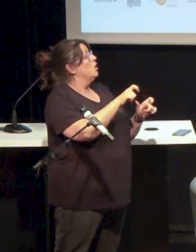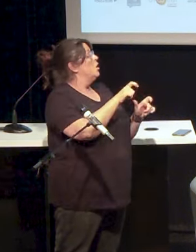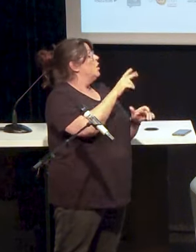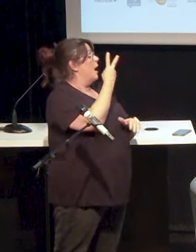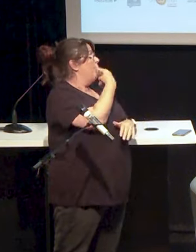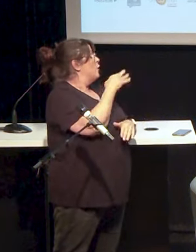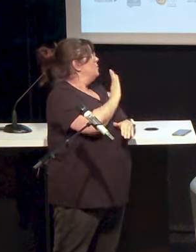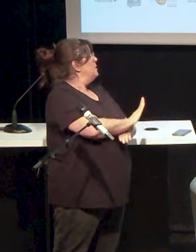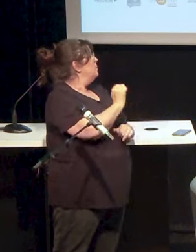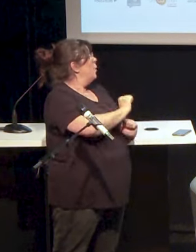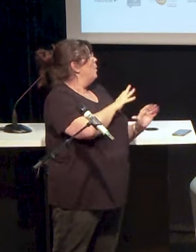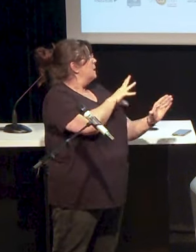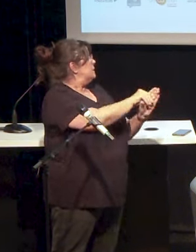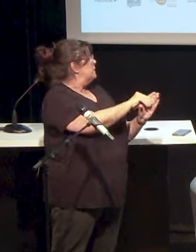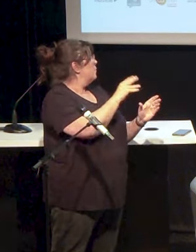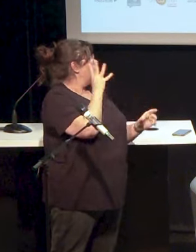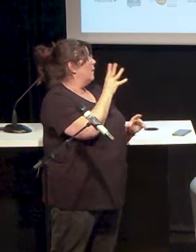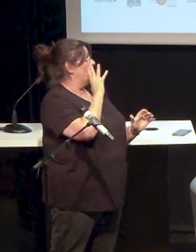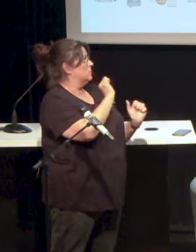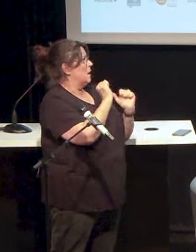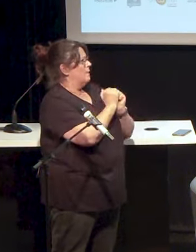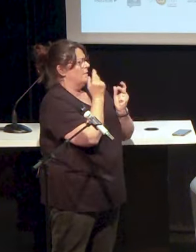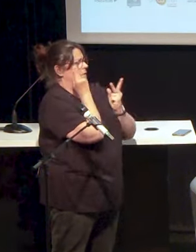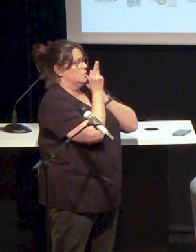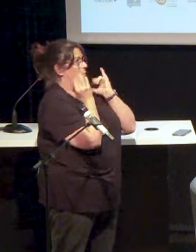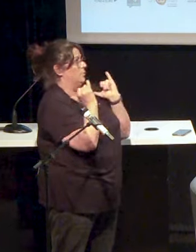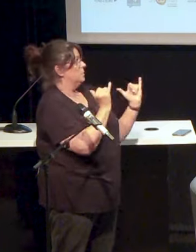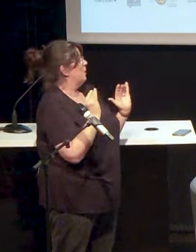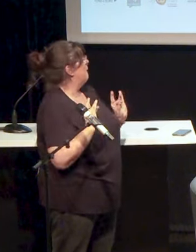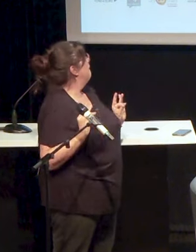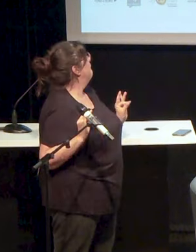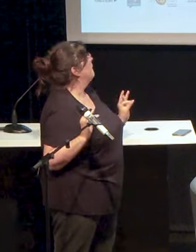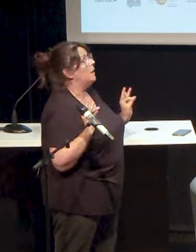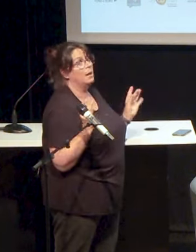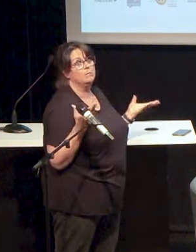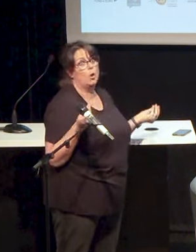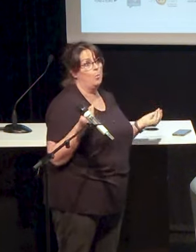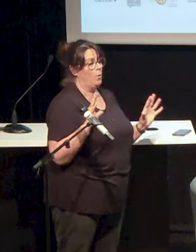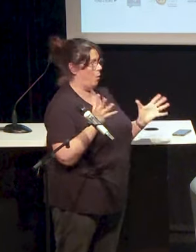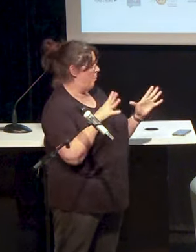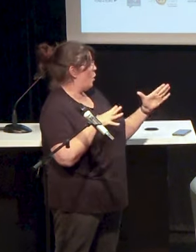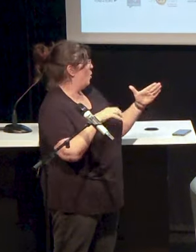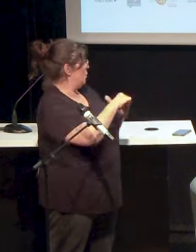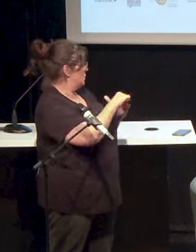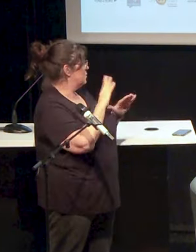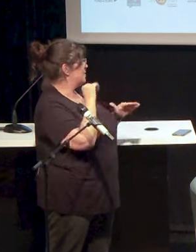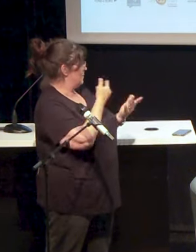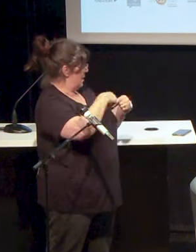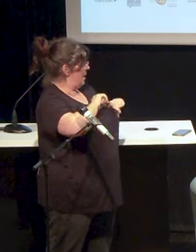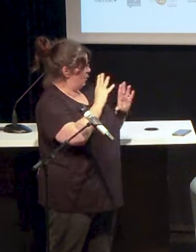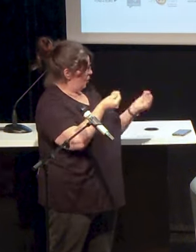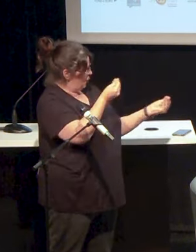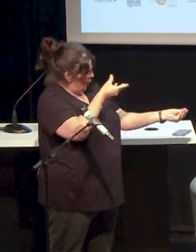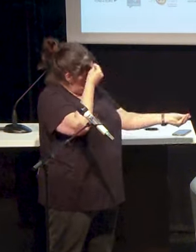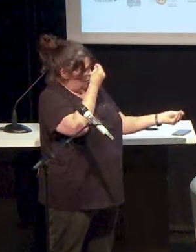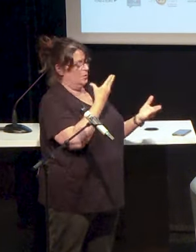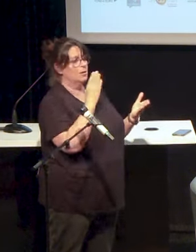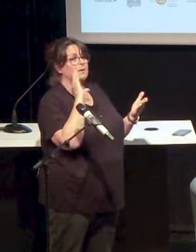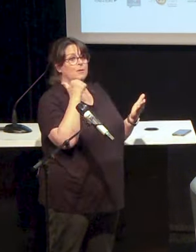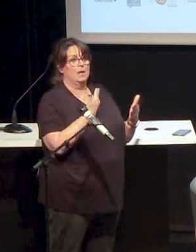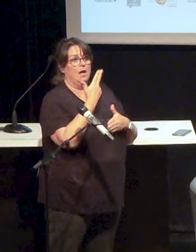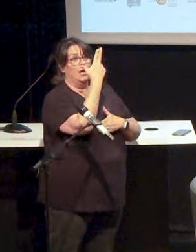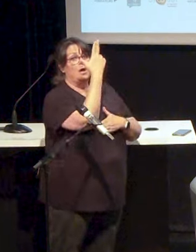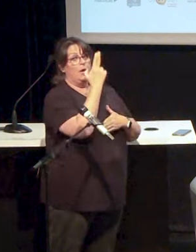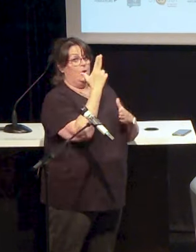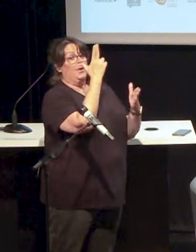visuels. Donc le but de cette table ronde, c'est aussi de faire prendre conscience de ça, et nous allons commencer à